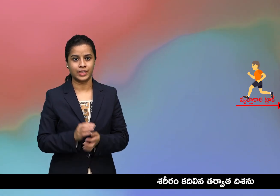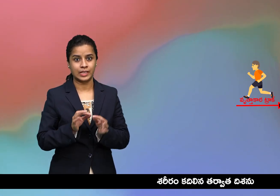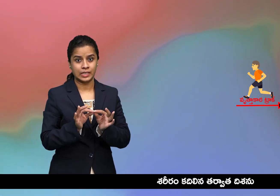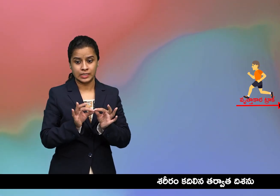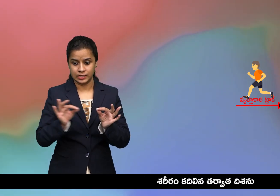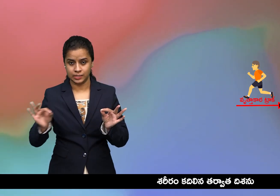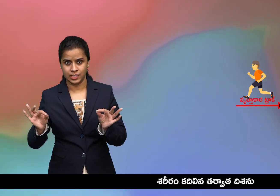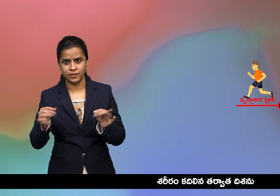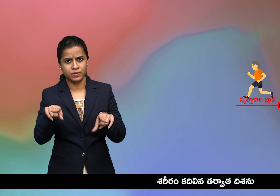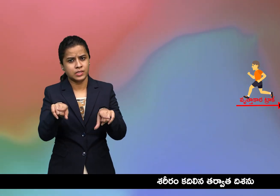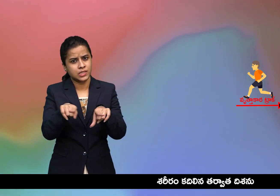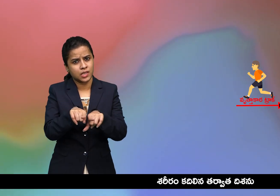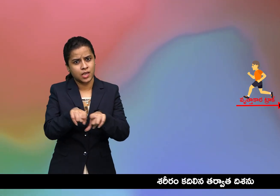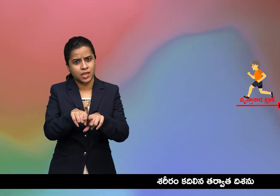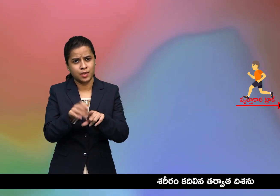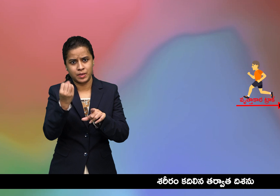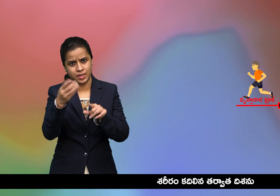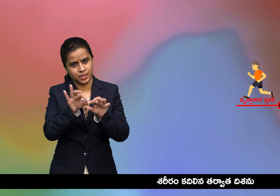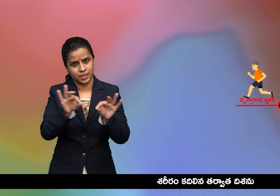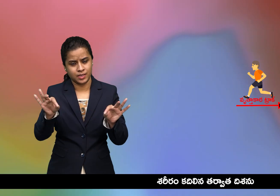శరీరం కదిలిన తరువాత దిశను